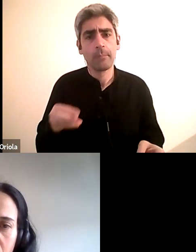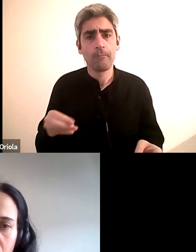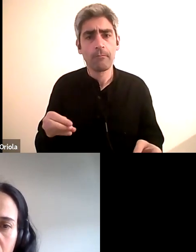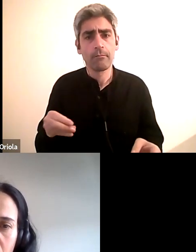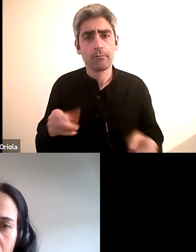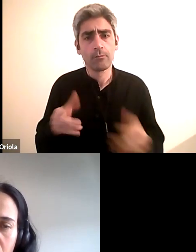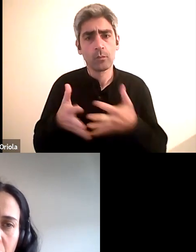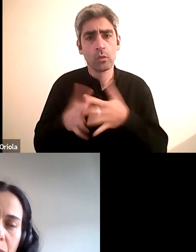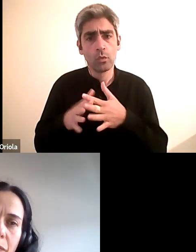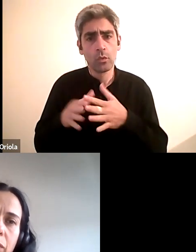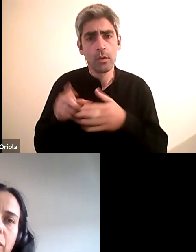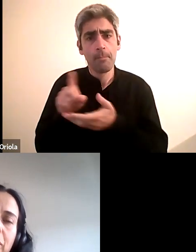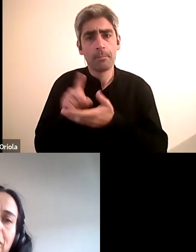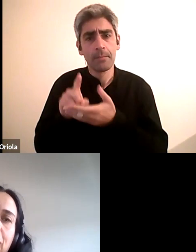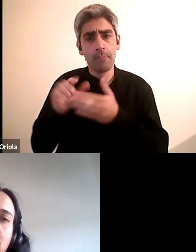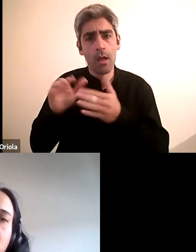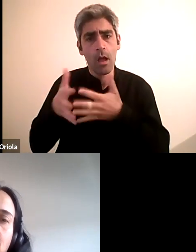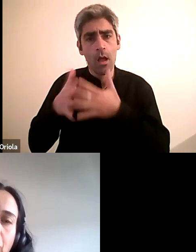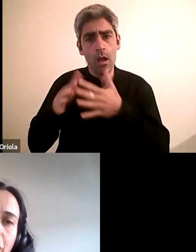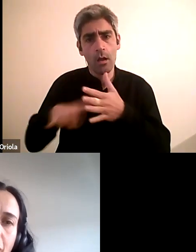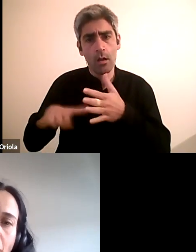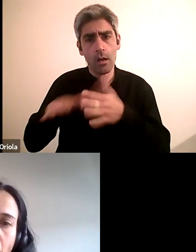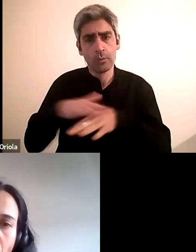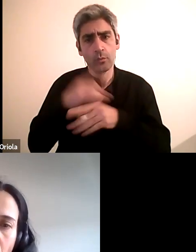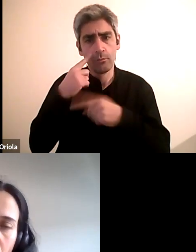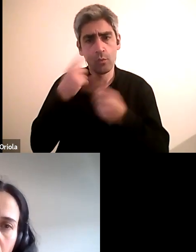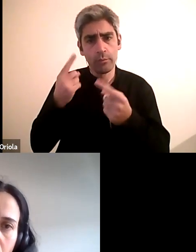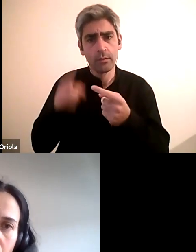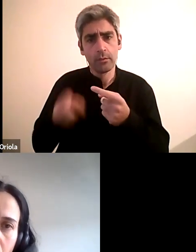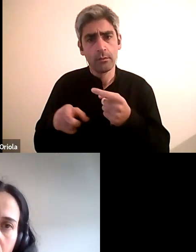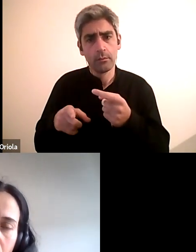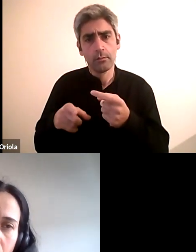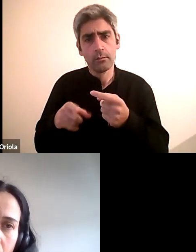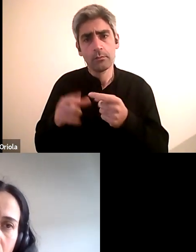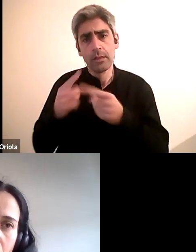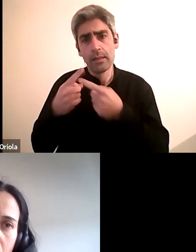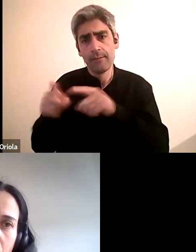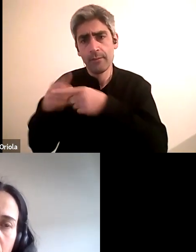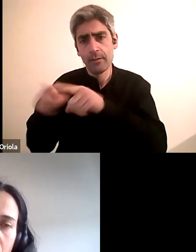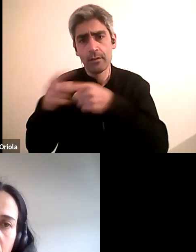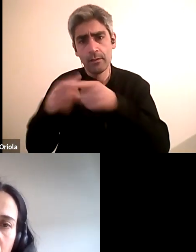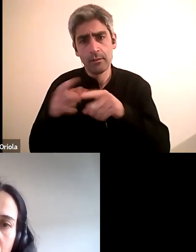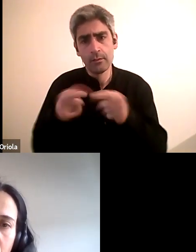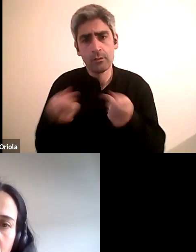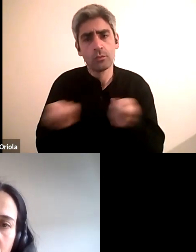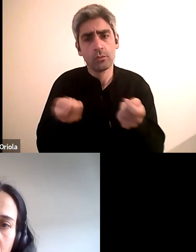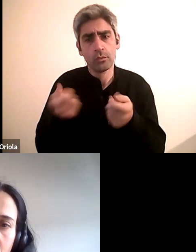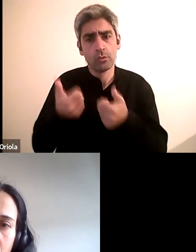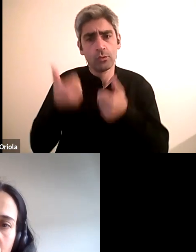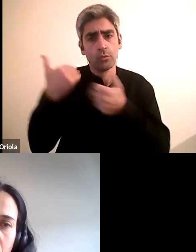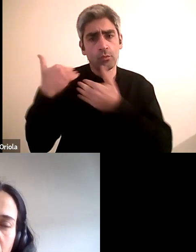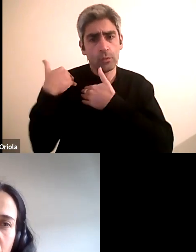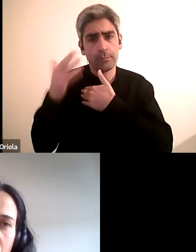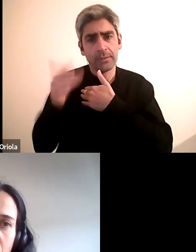pela estrutura primária da administração pública, tem que ser por diferentes titulares dos órgãos, têm que, junto